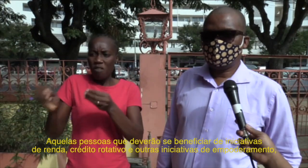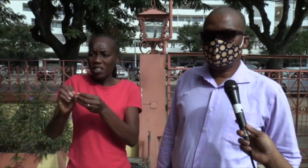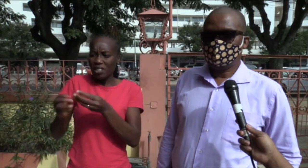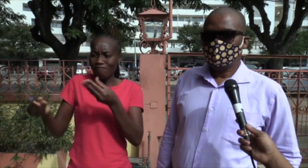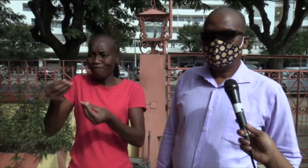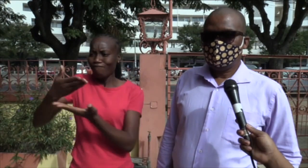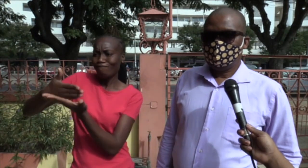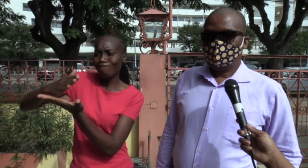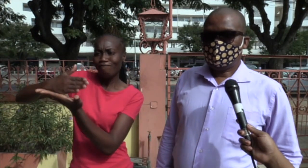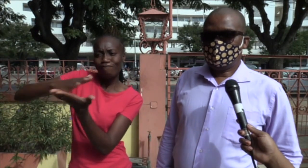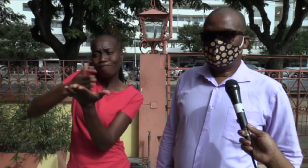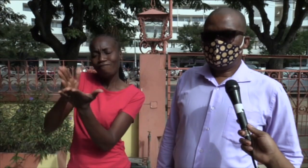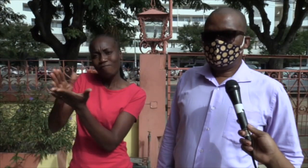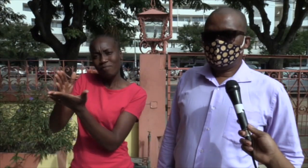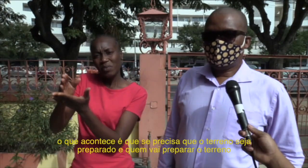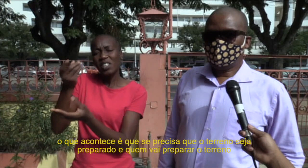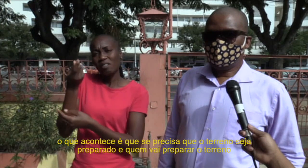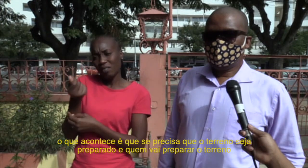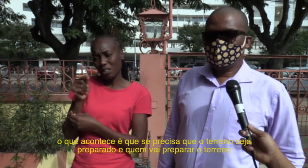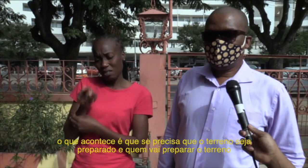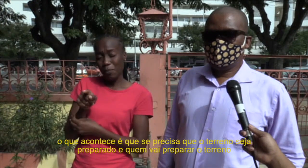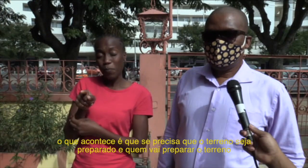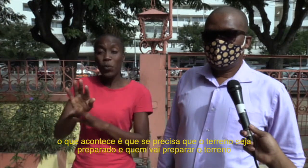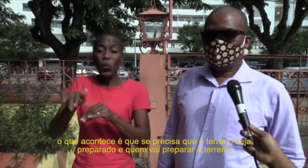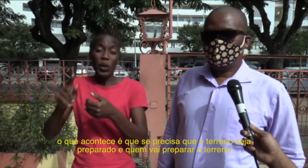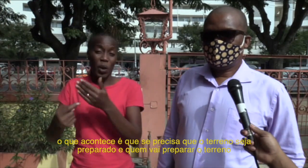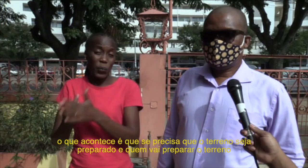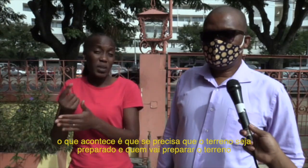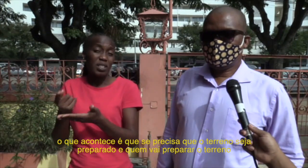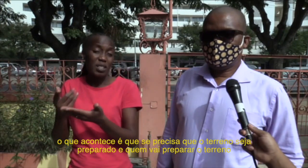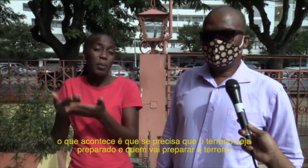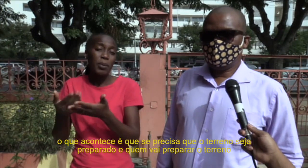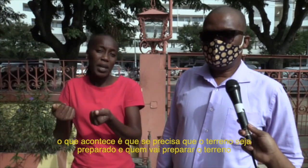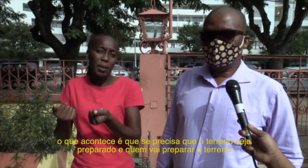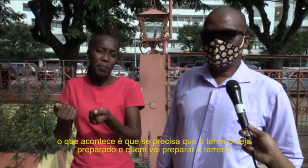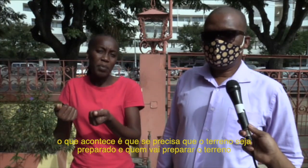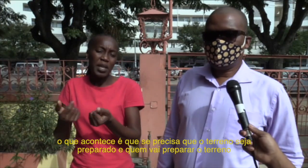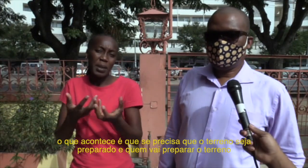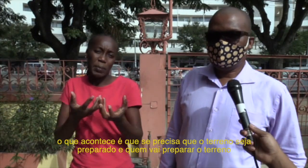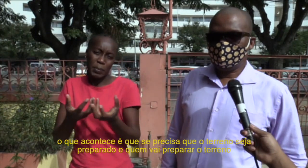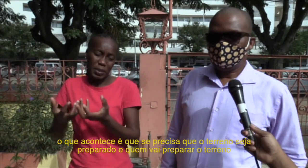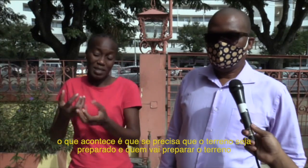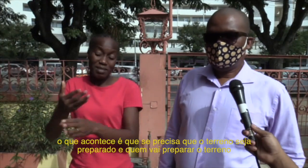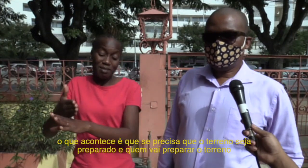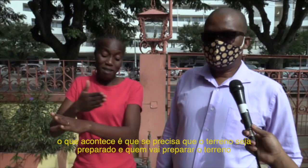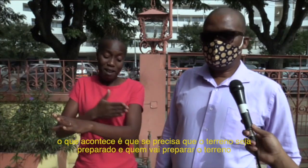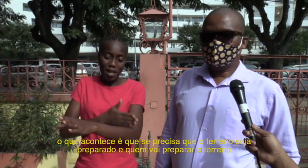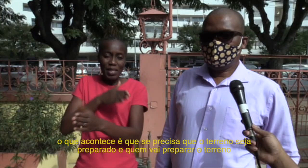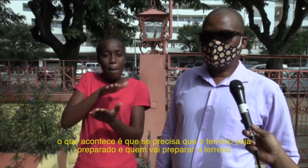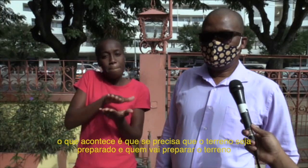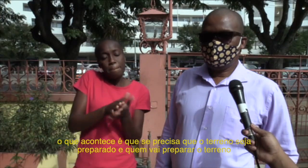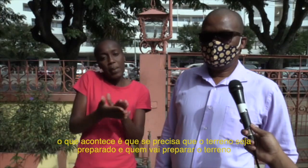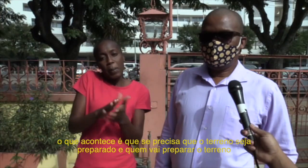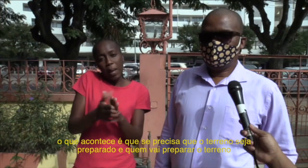empoderamento o que acontece é que precisa-se que o terreno seja preparado e quem vai